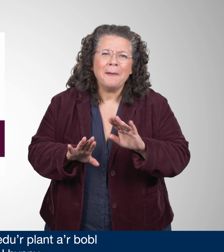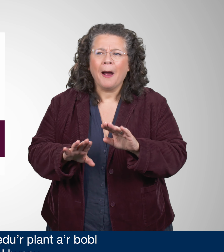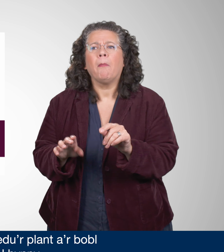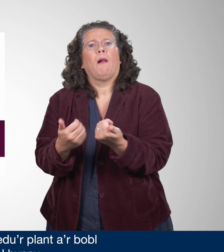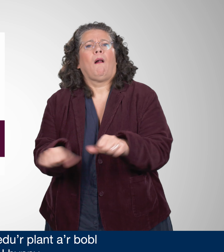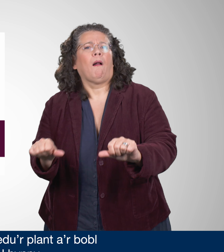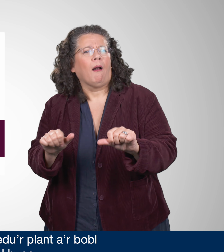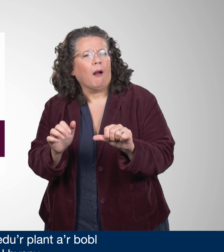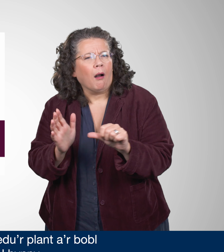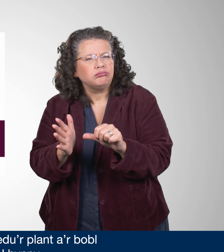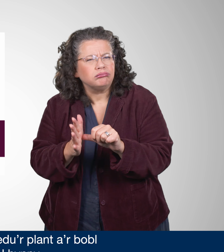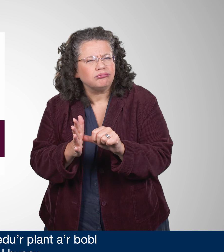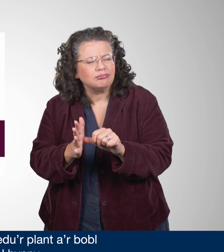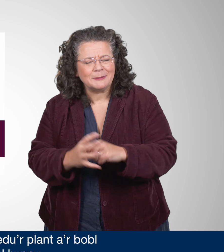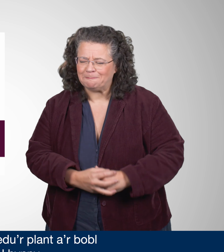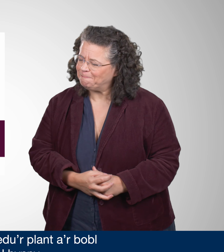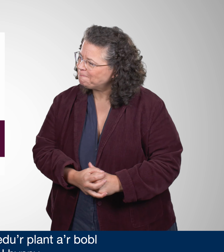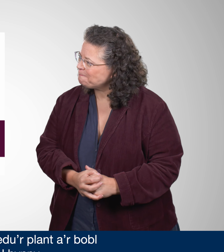ifanc penodol hynny.